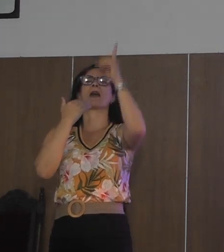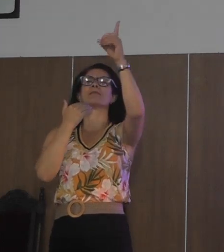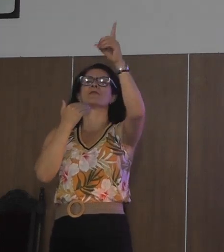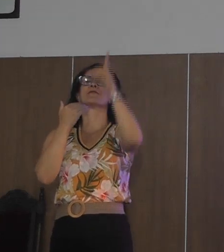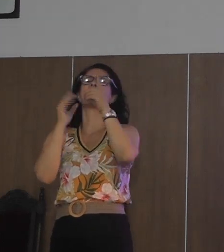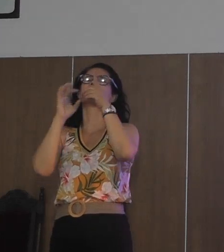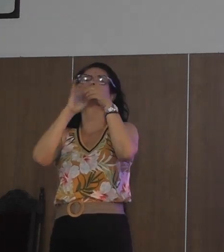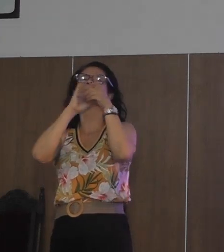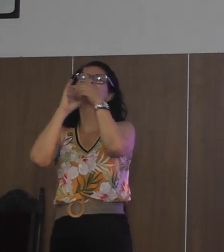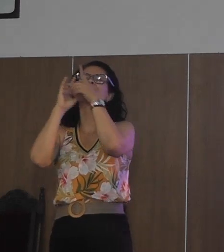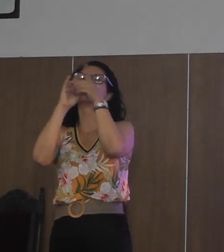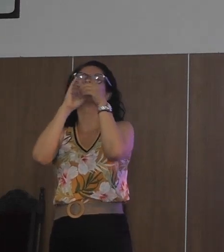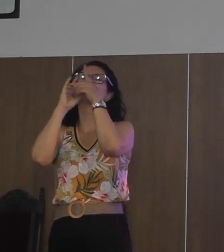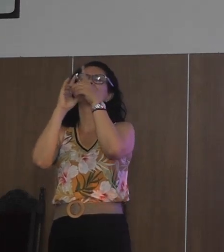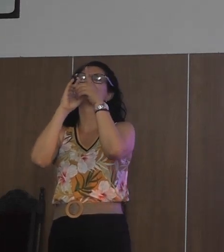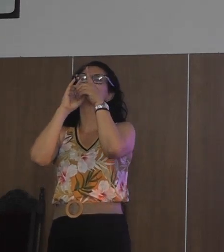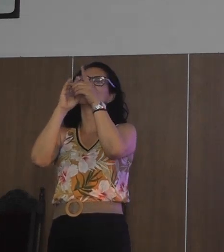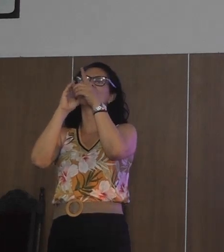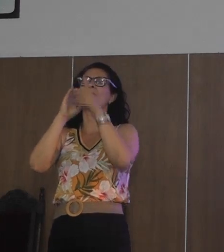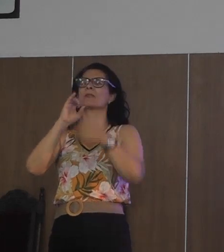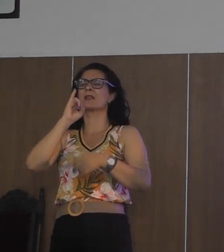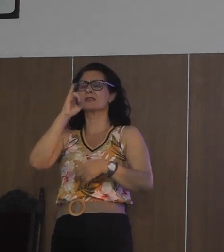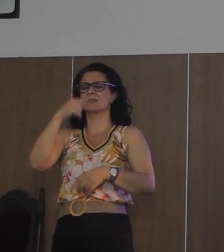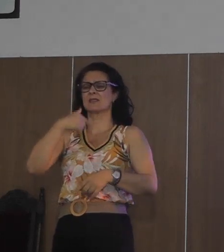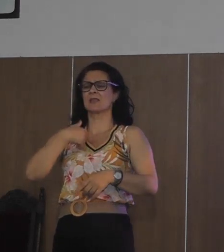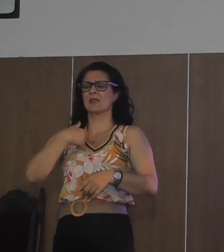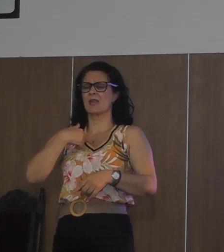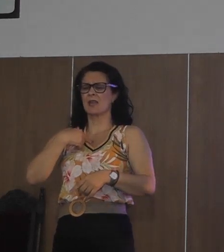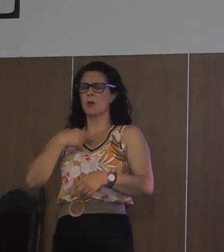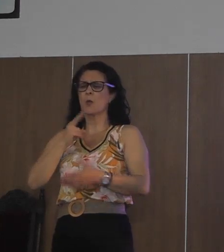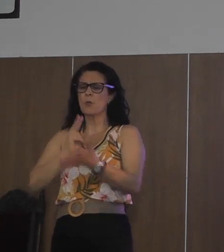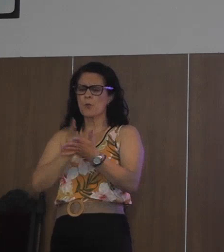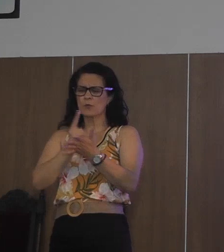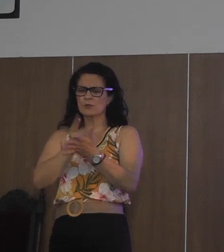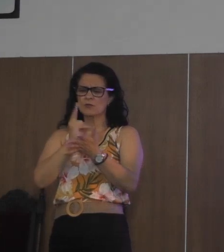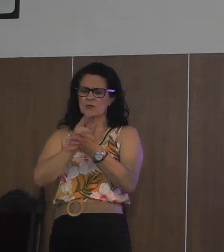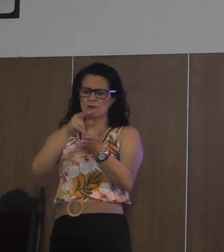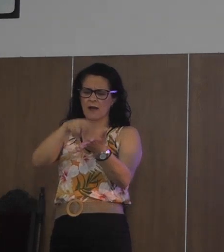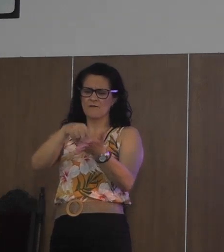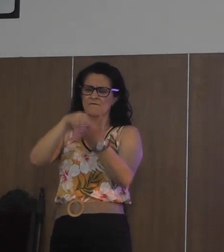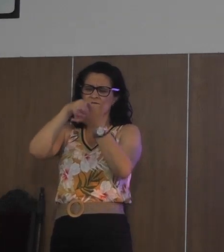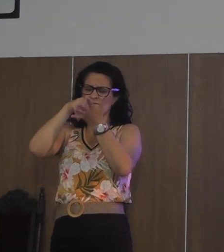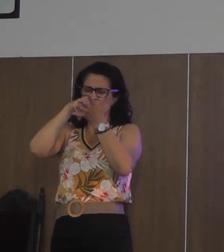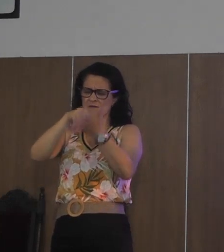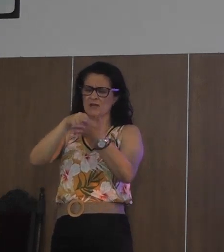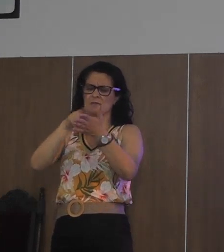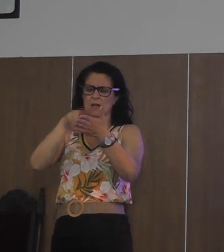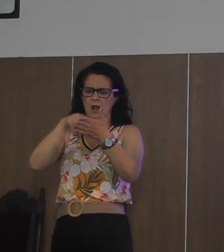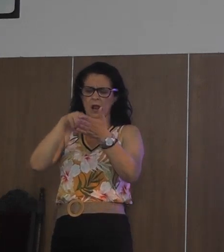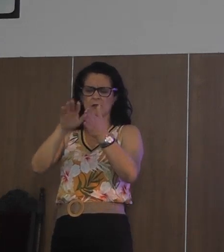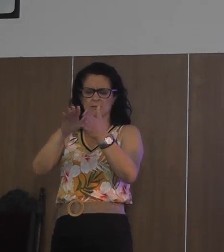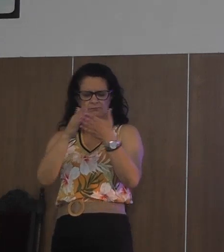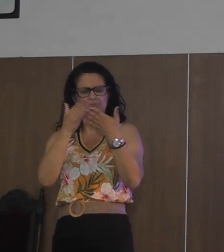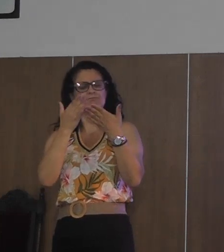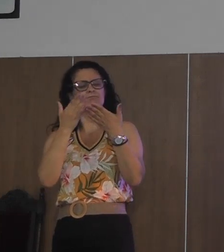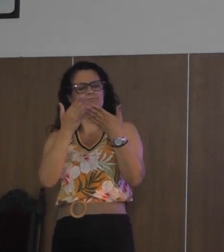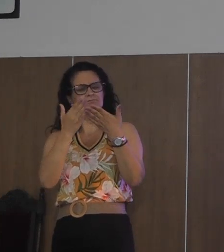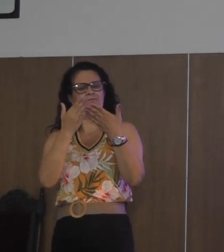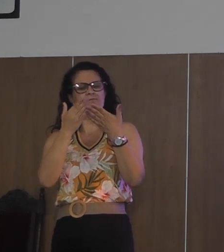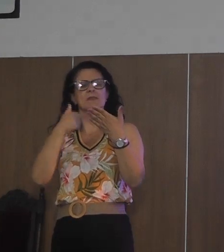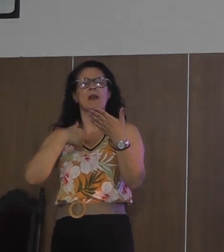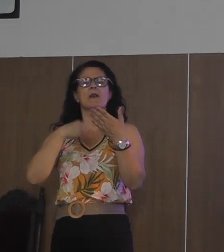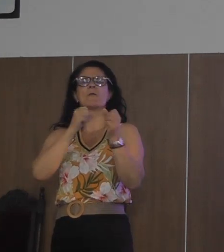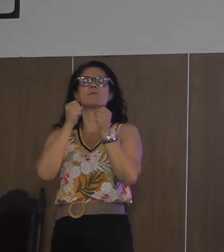Se vós permanecerdes em mim, as minhas palavras em vós, pedireis o que quiser e vos será